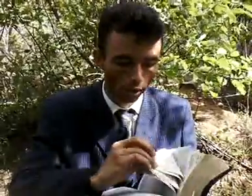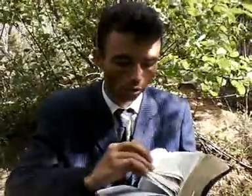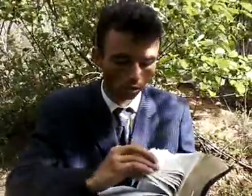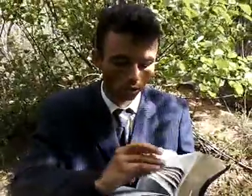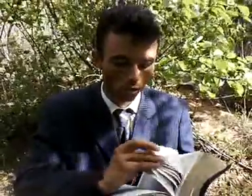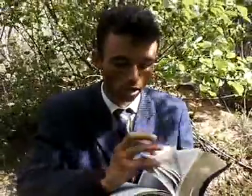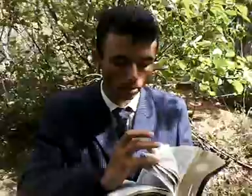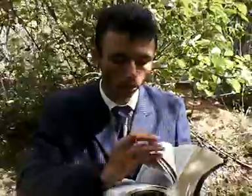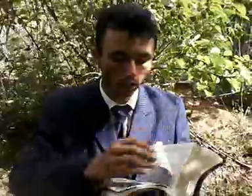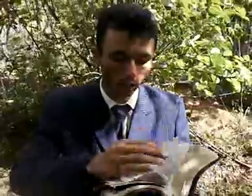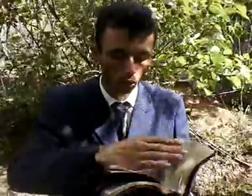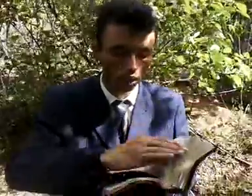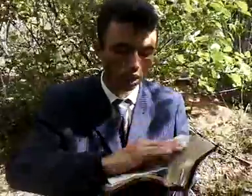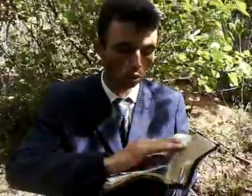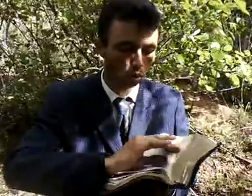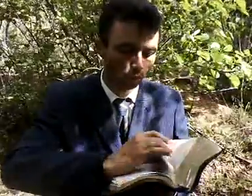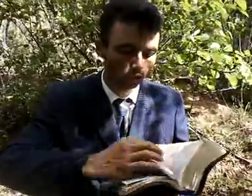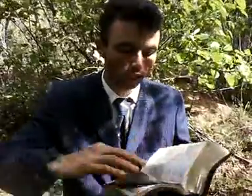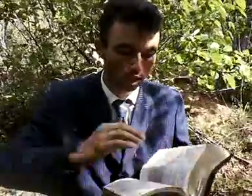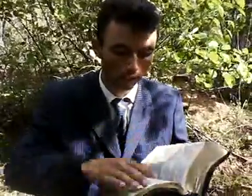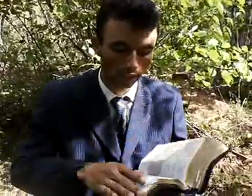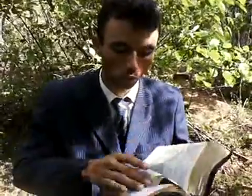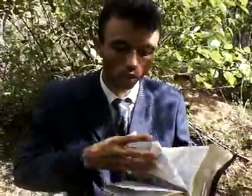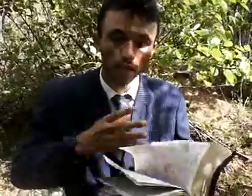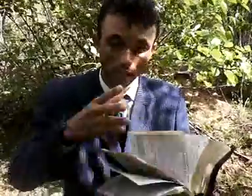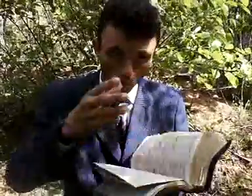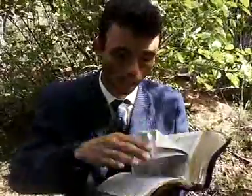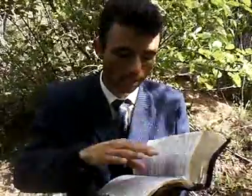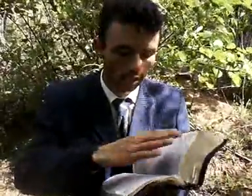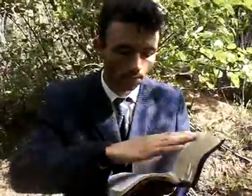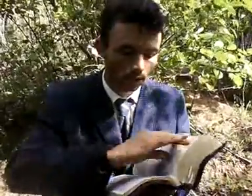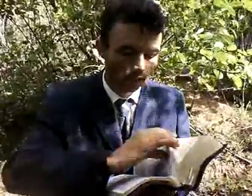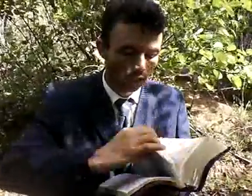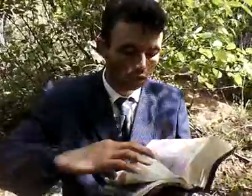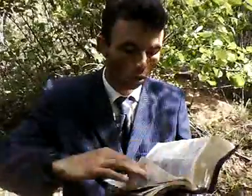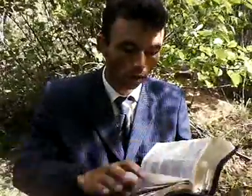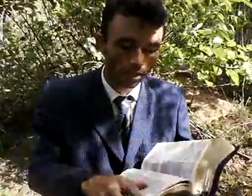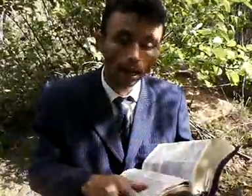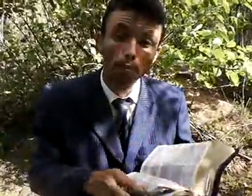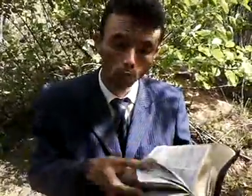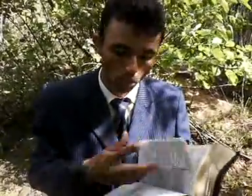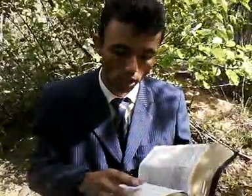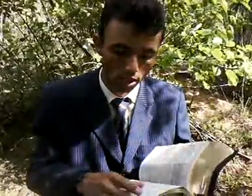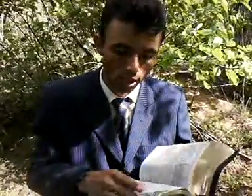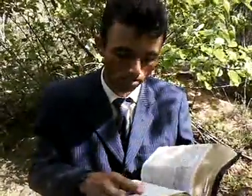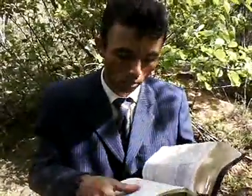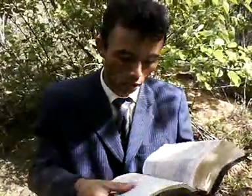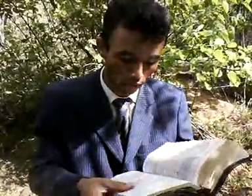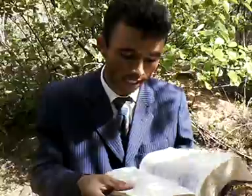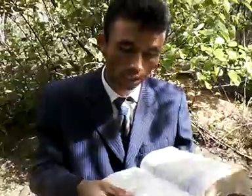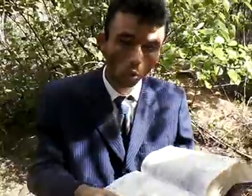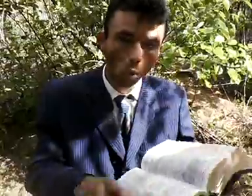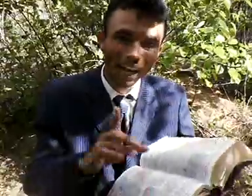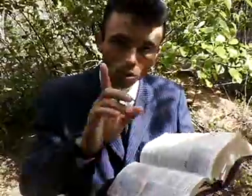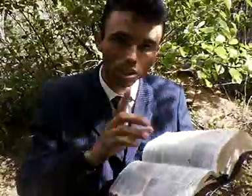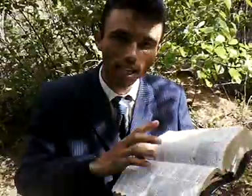livro de Romanos, você pode também conferir junto comigo, telespectador, na sua casa aí. Livro de Romanos, capítulo 15, e o versículo 4 está